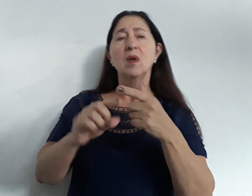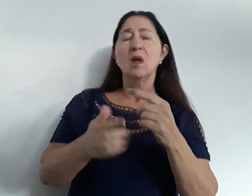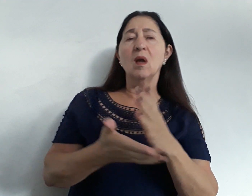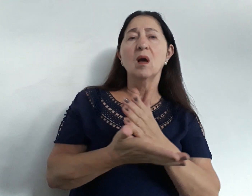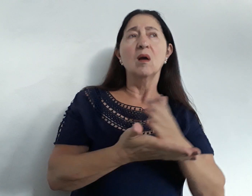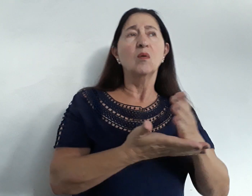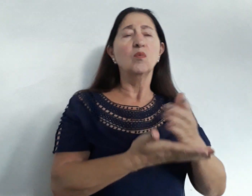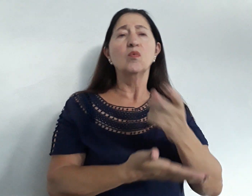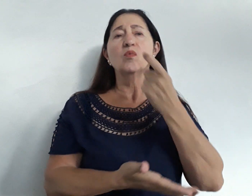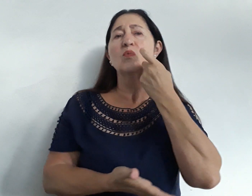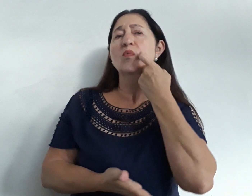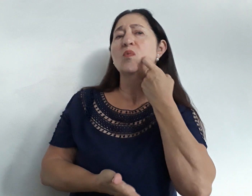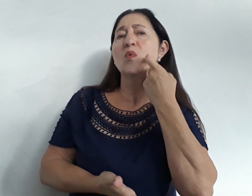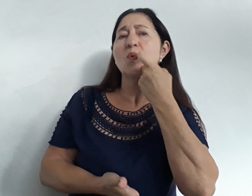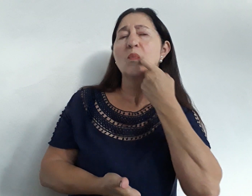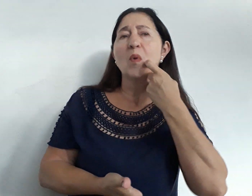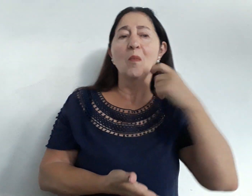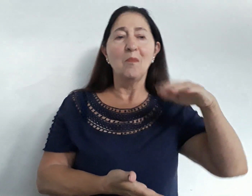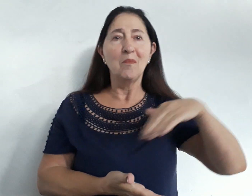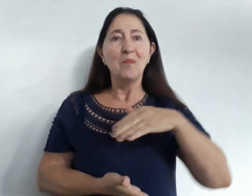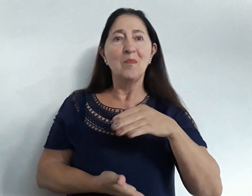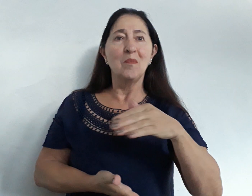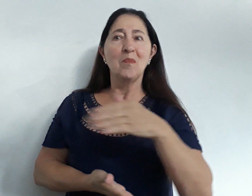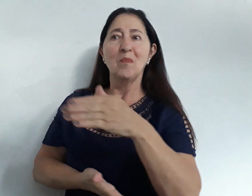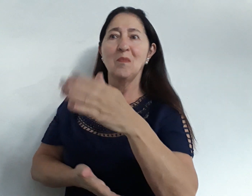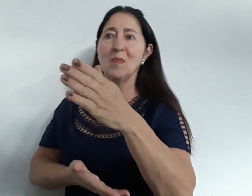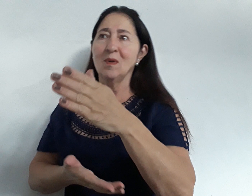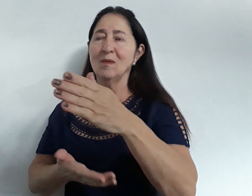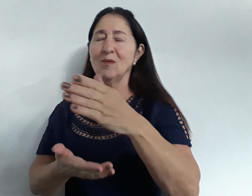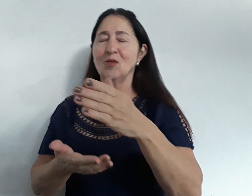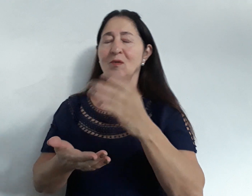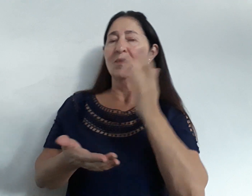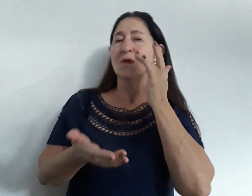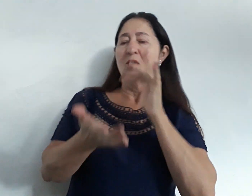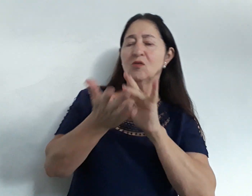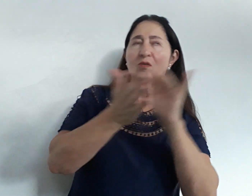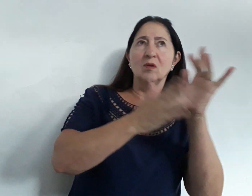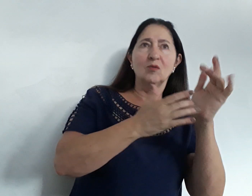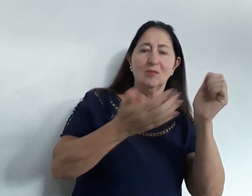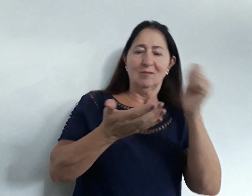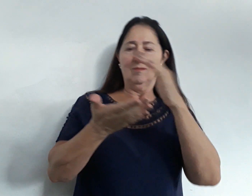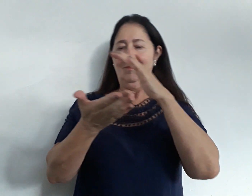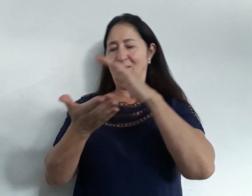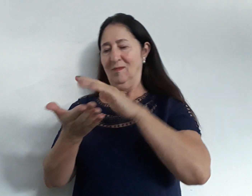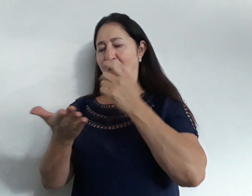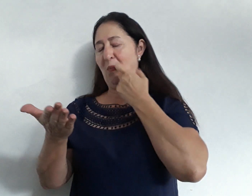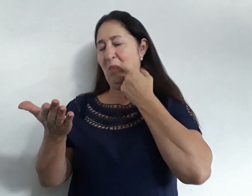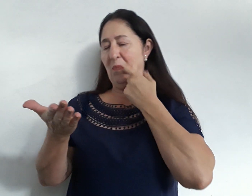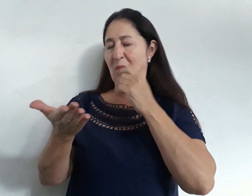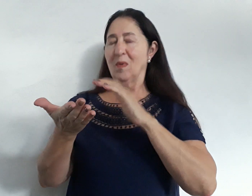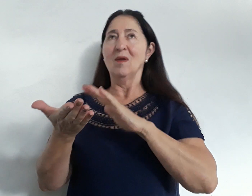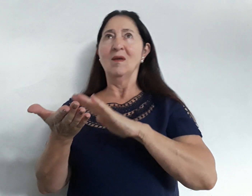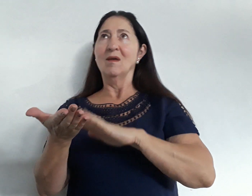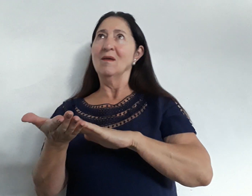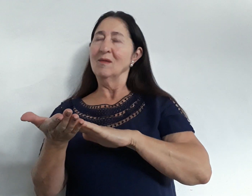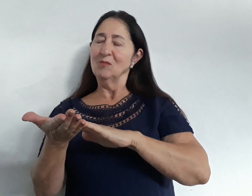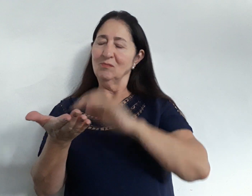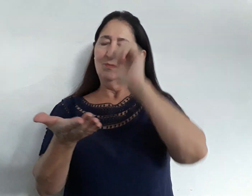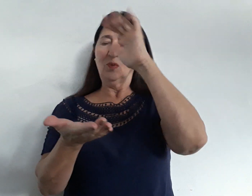de pronunciar a bênção sobre eles, mandou que os distribuíssem também. Comeram e ficaram satisfeitos, e recolheram